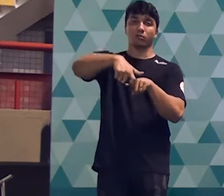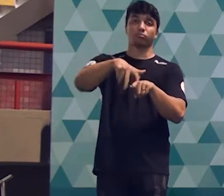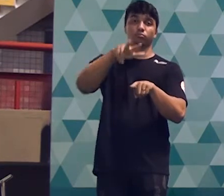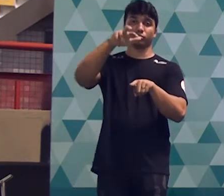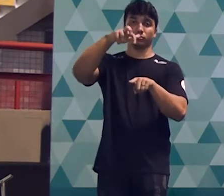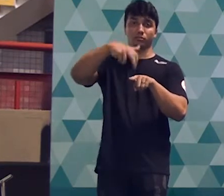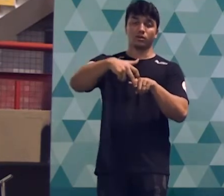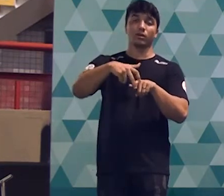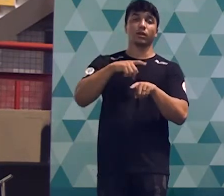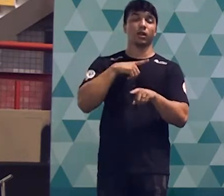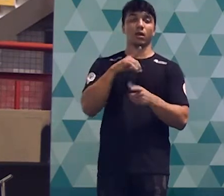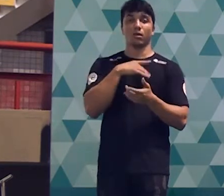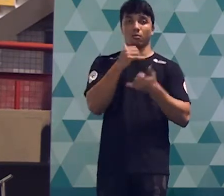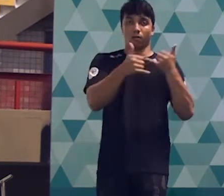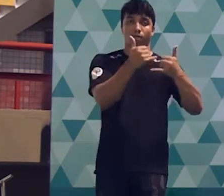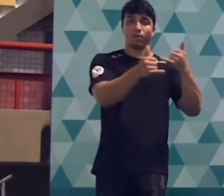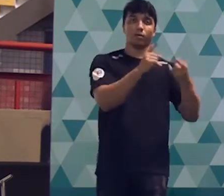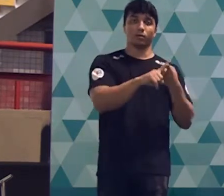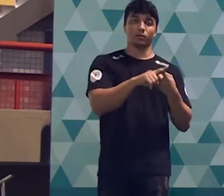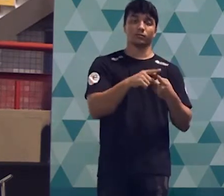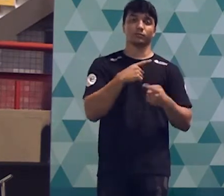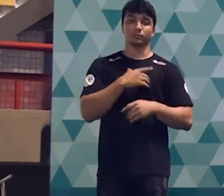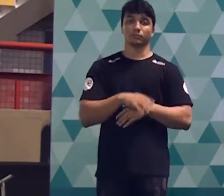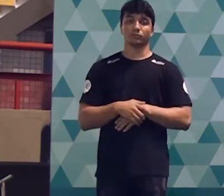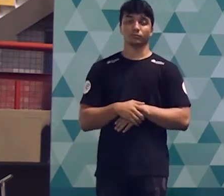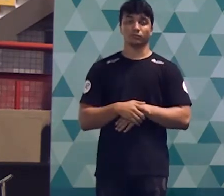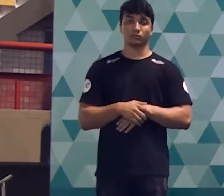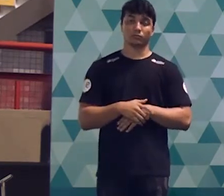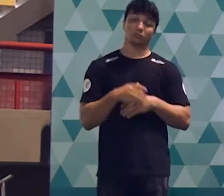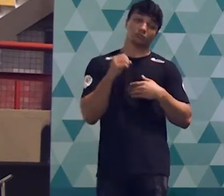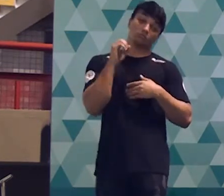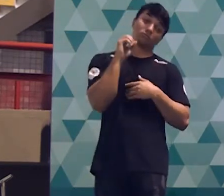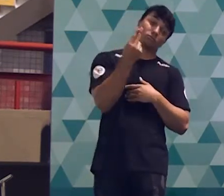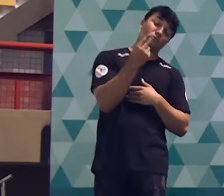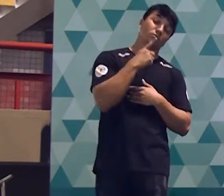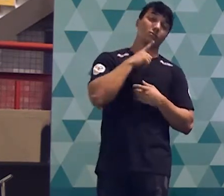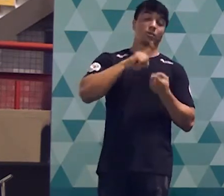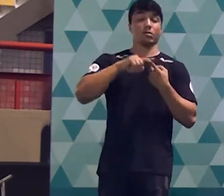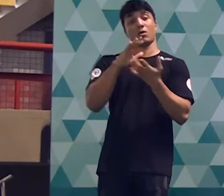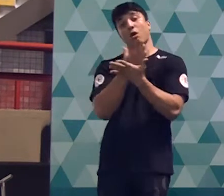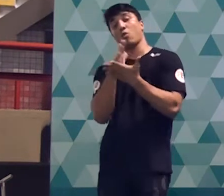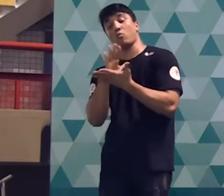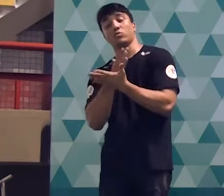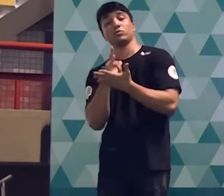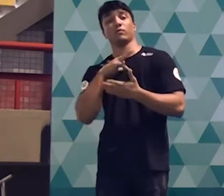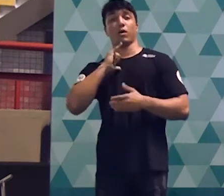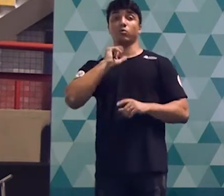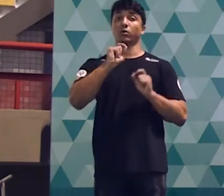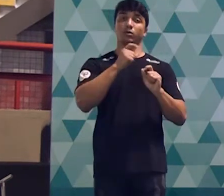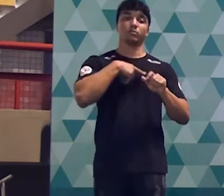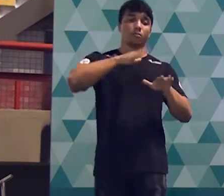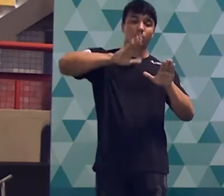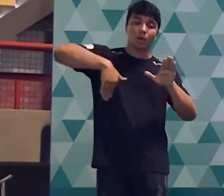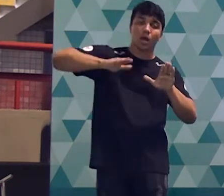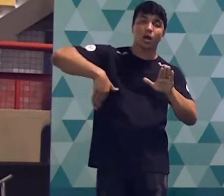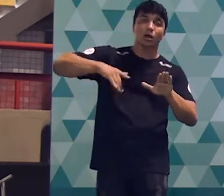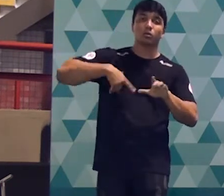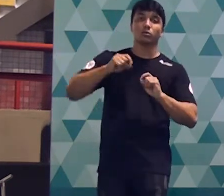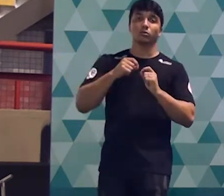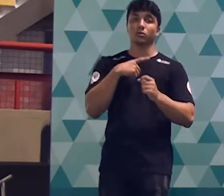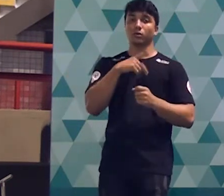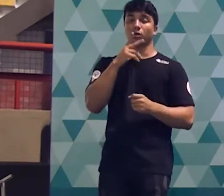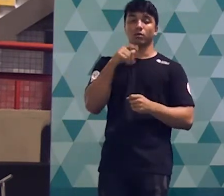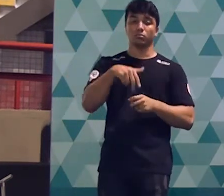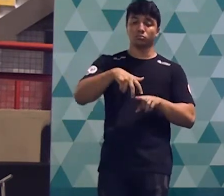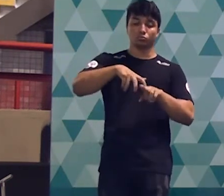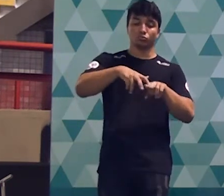amarram de um canto para outro e você sai ali se equilibrando. Ou o pessoal vai para a praia e se equilibra numa prancha